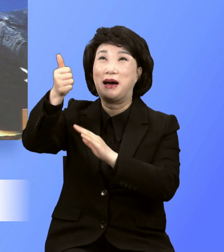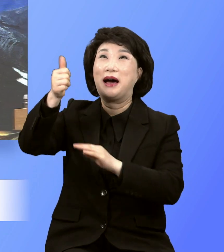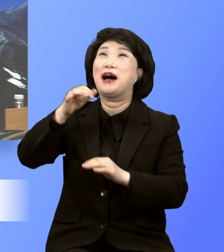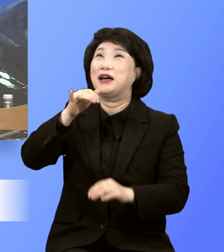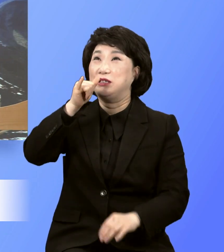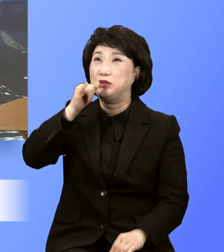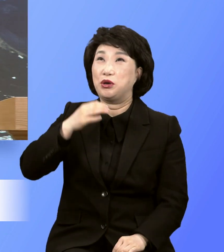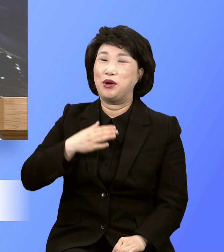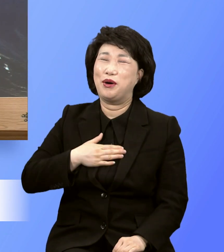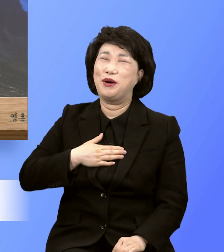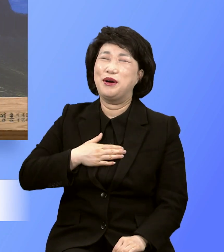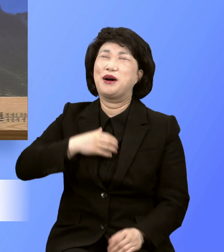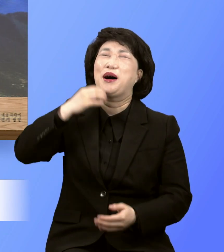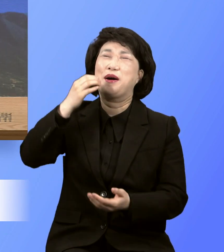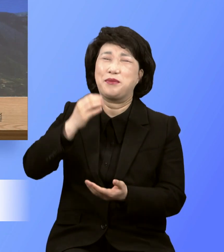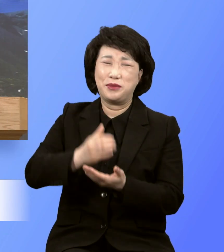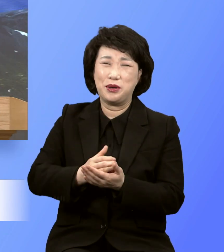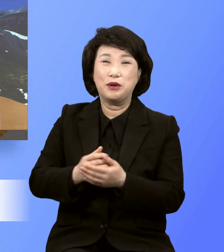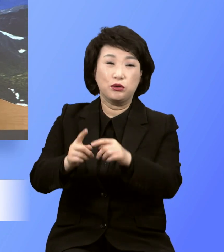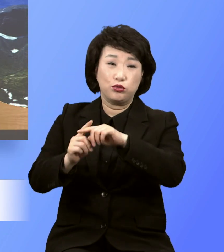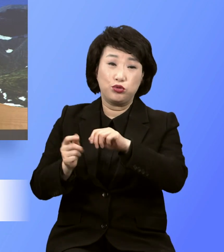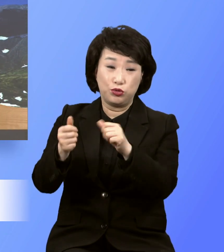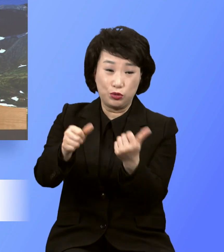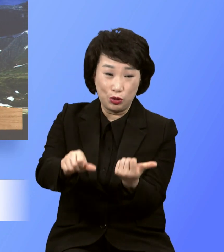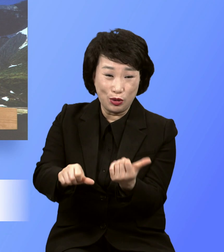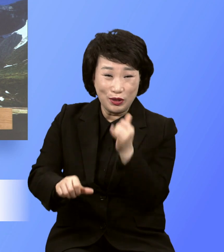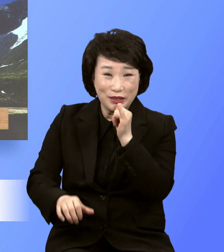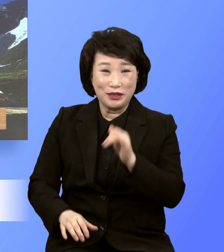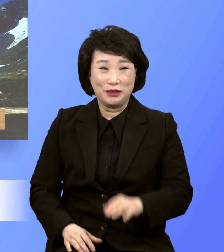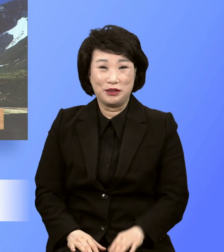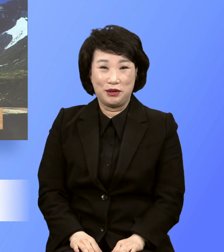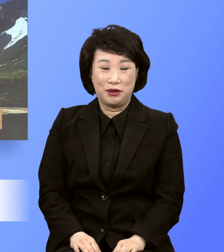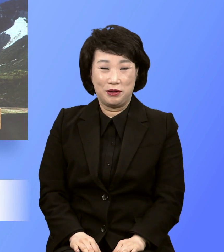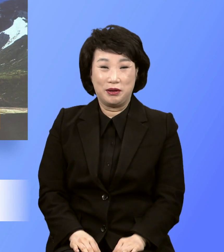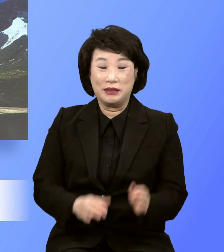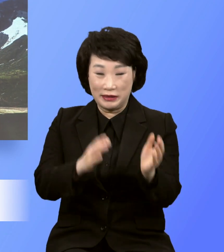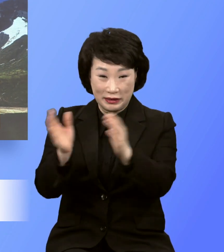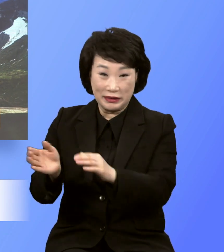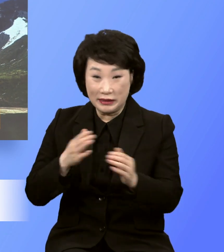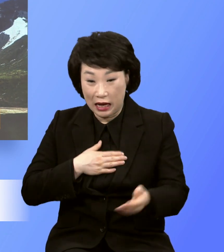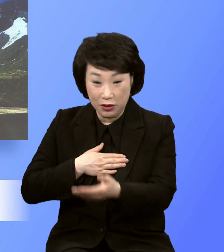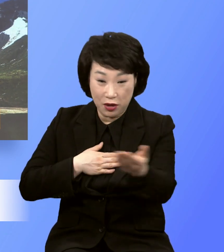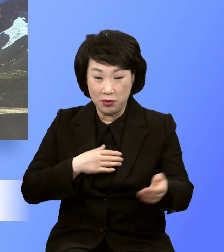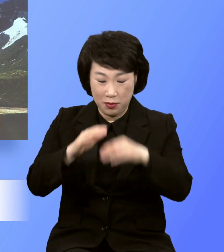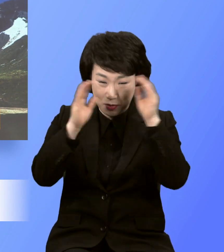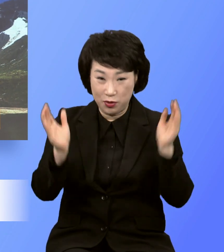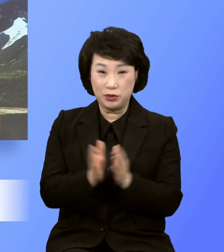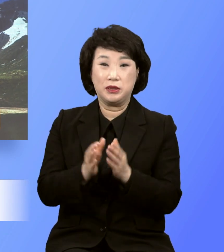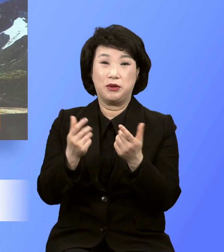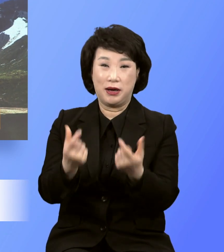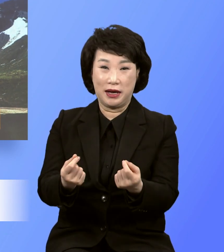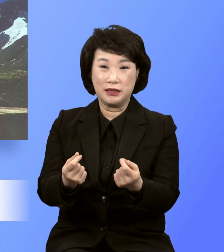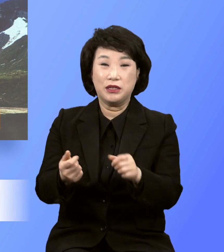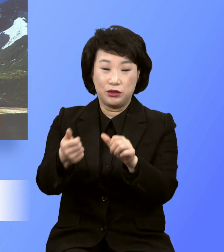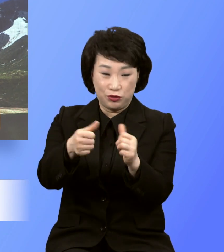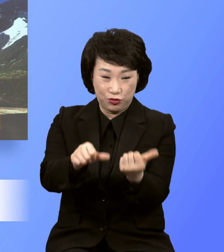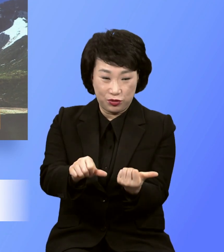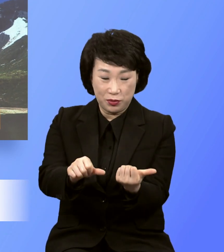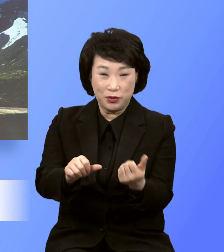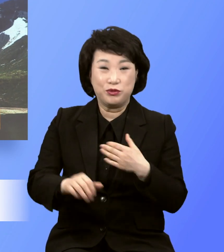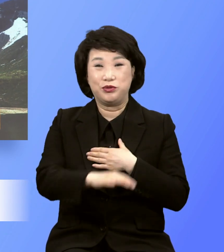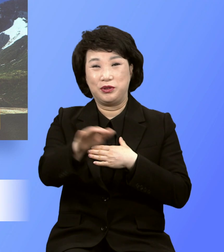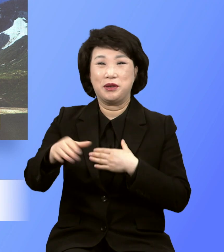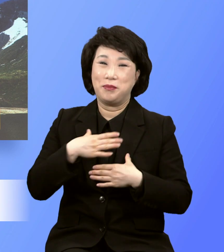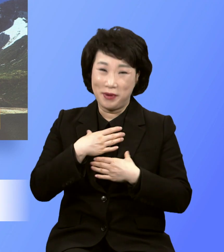바라보면서 감격스럽게 가더라 이 말입니다. 나와 여러분들이 다 그런 죽음 앞에